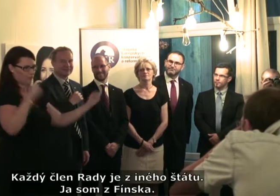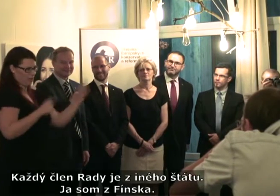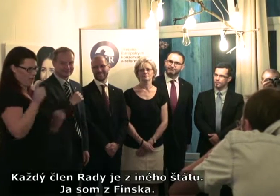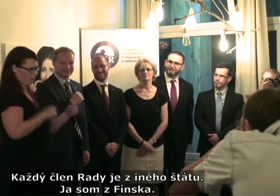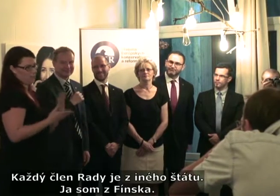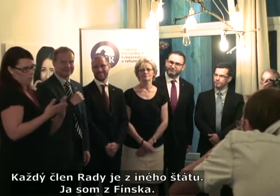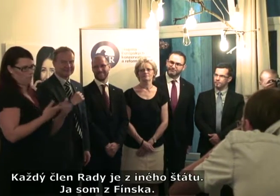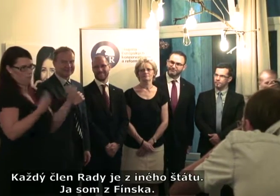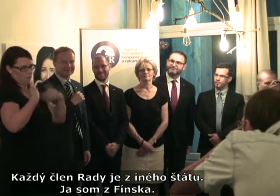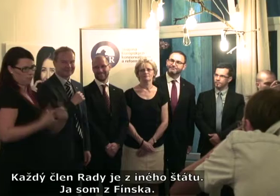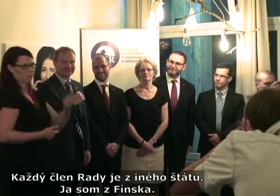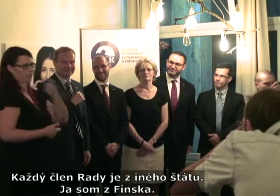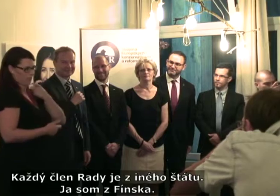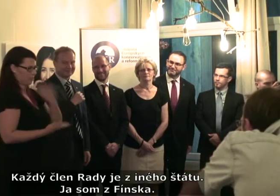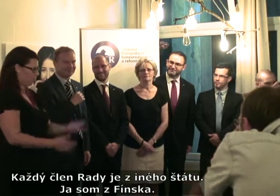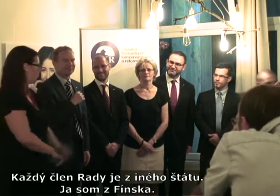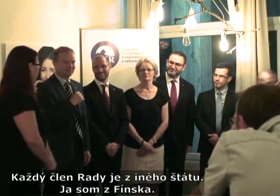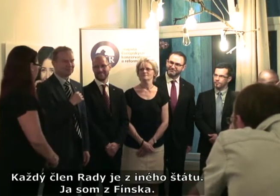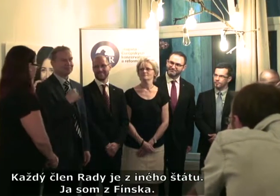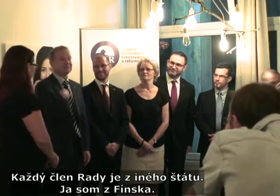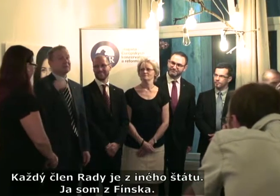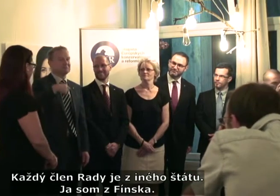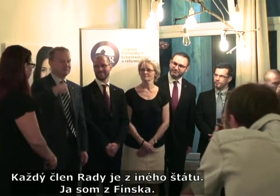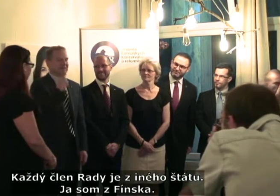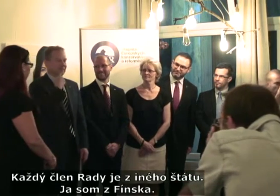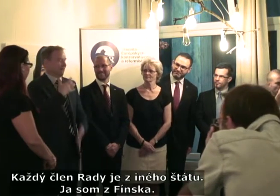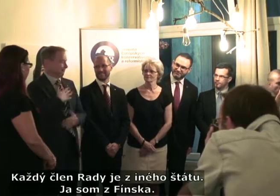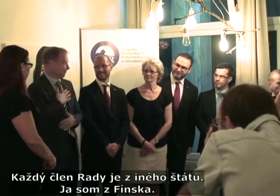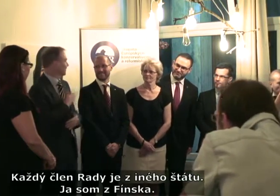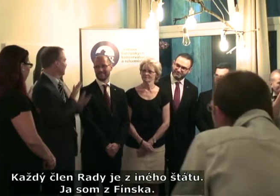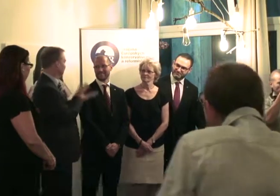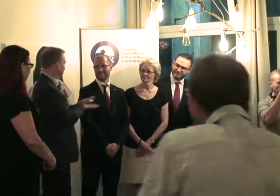iného štátu. Ja som z Fínska.